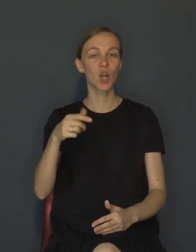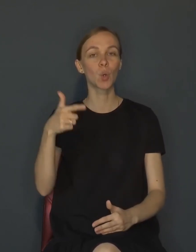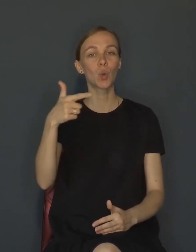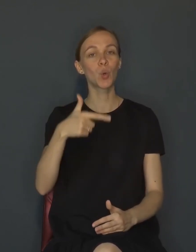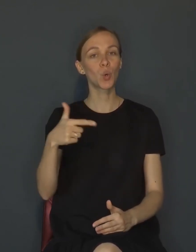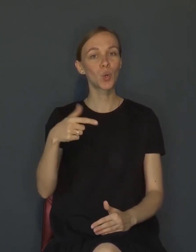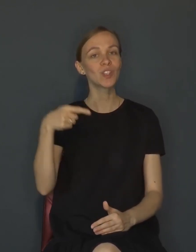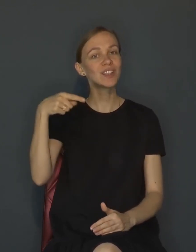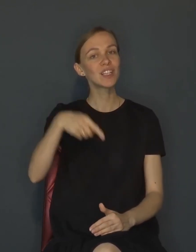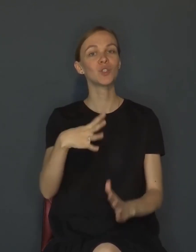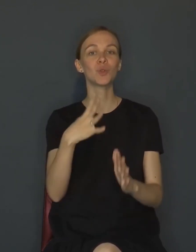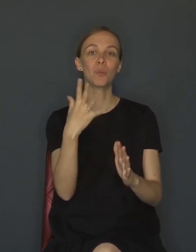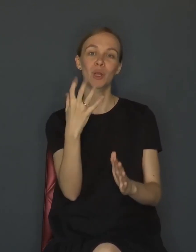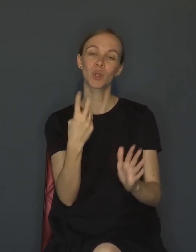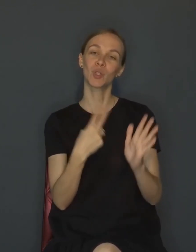1577 року.